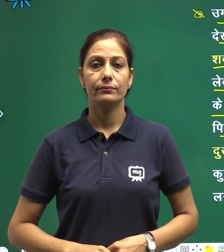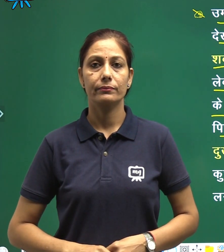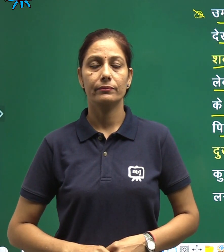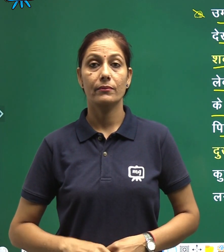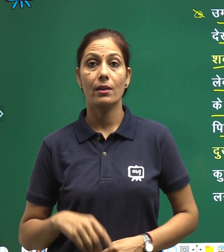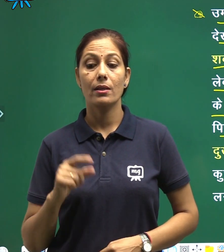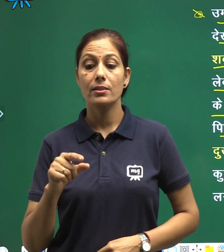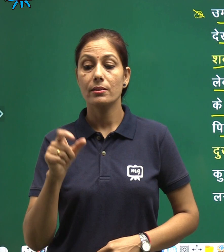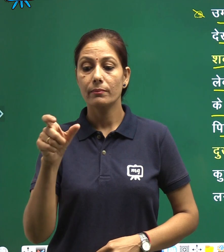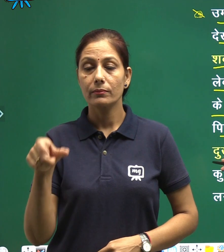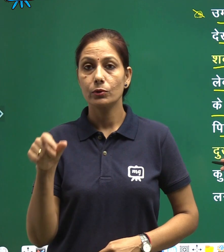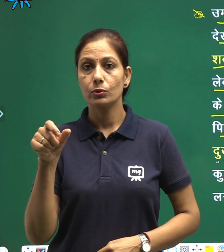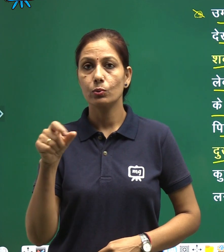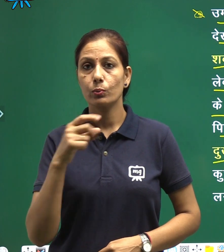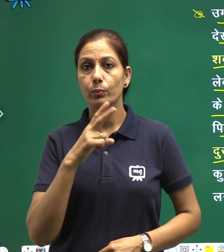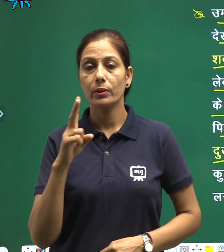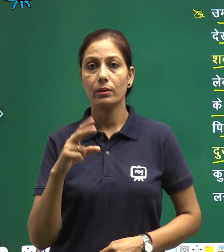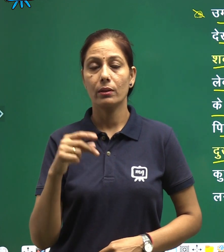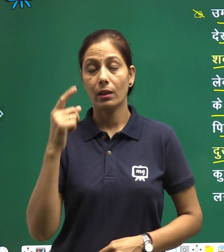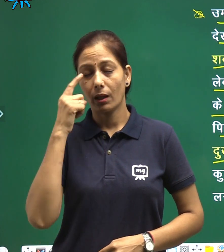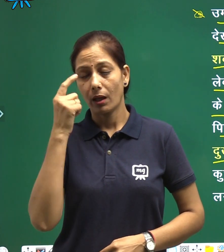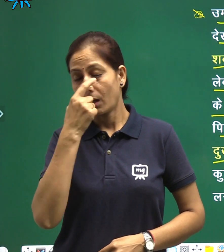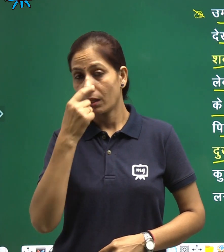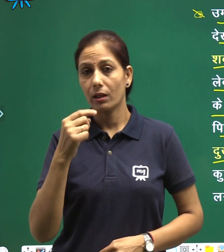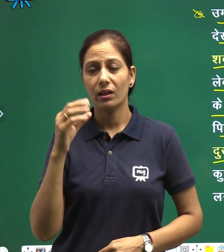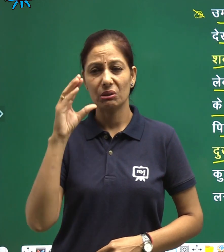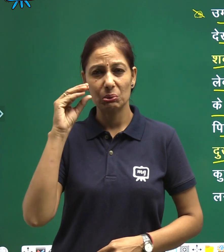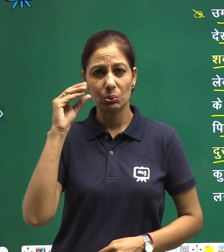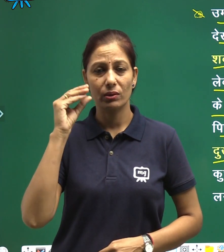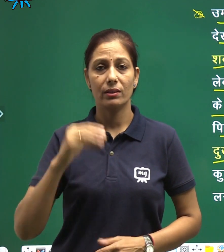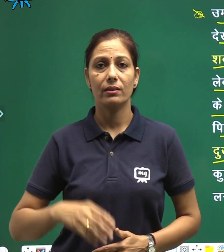इसकी आंखें दुखने लगी थी,